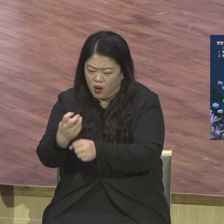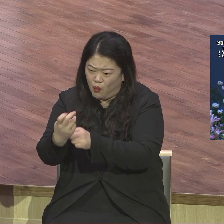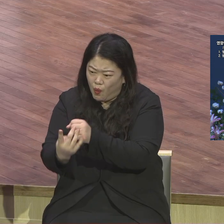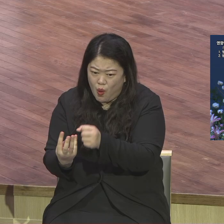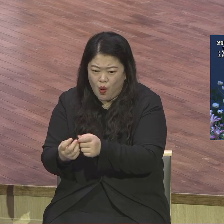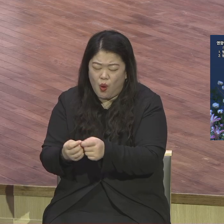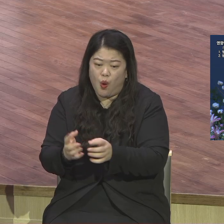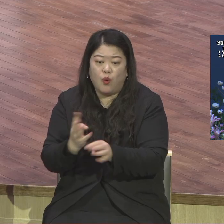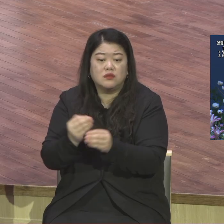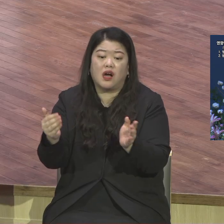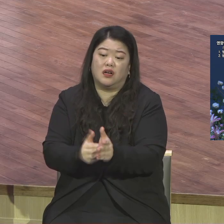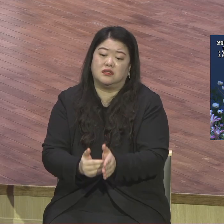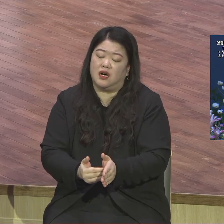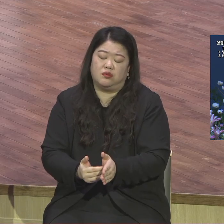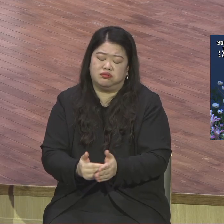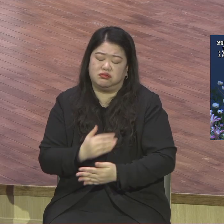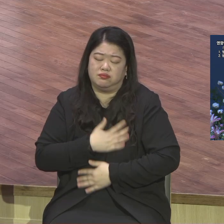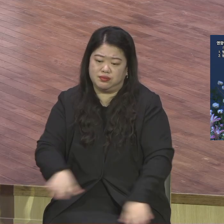비단 이